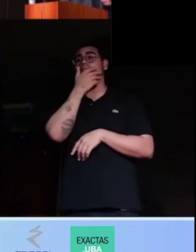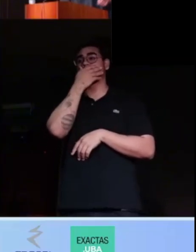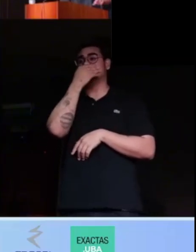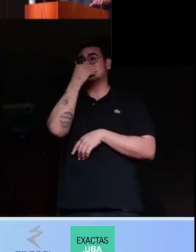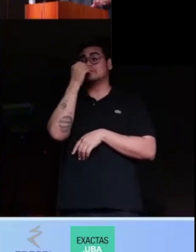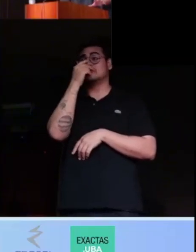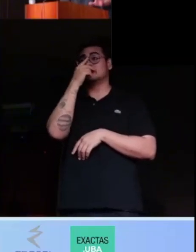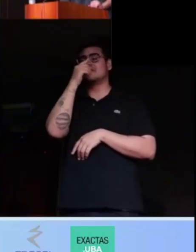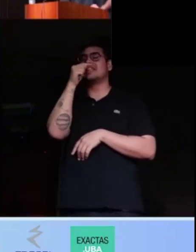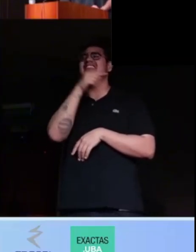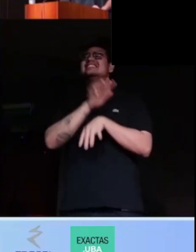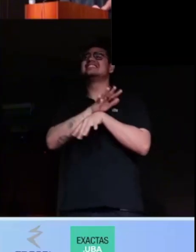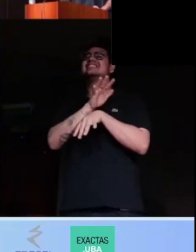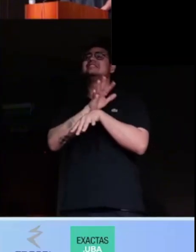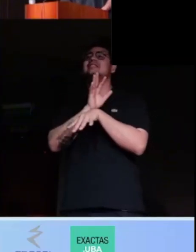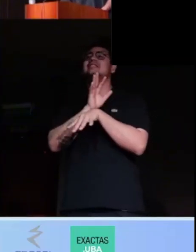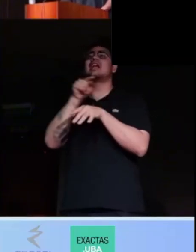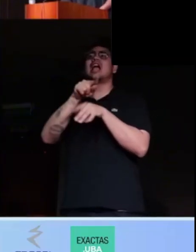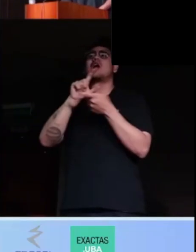1.25.